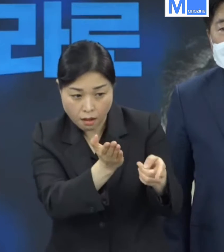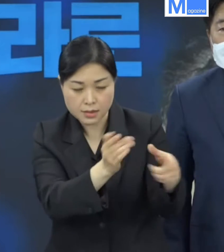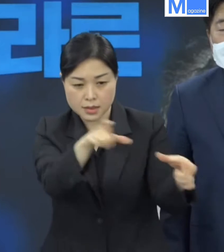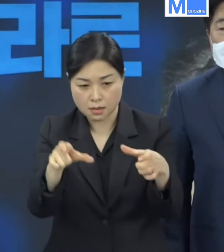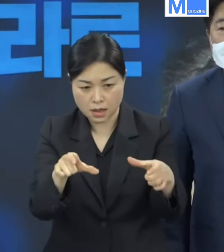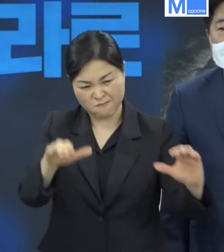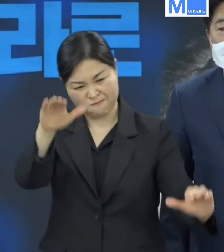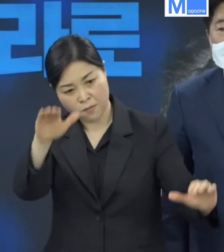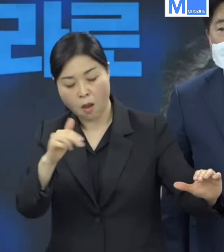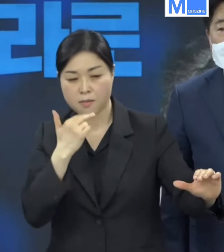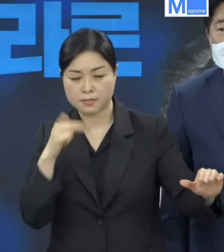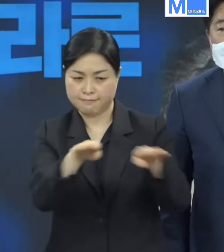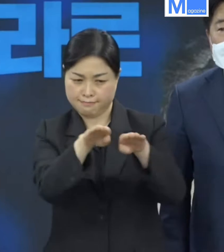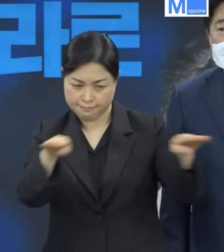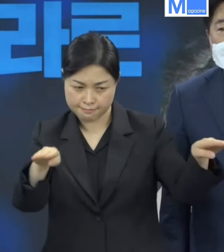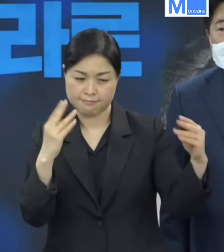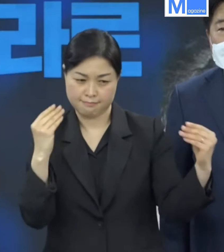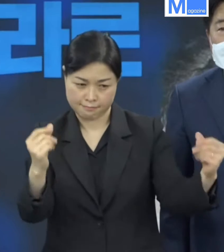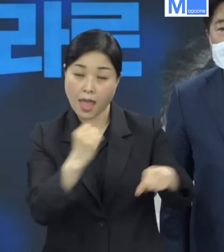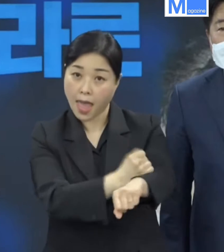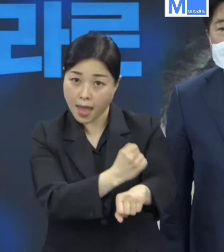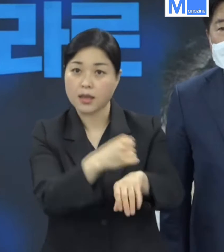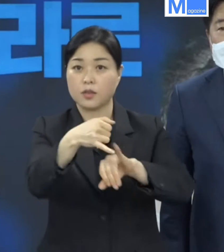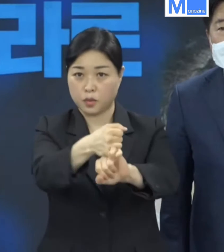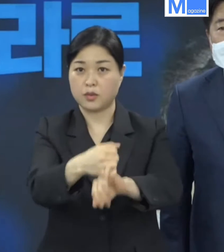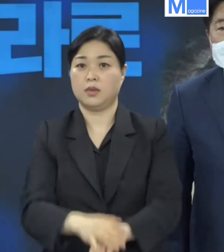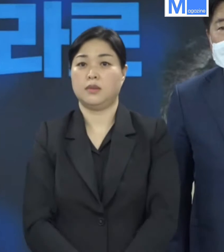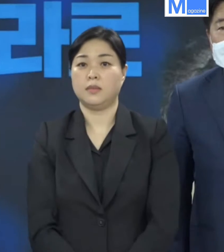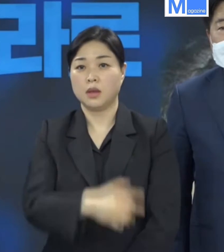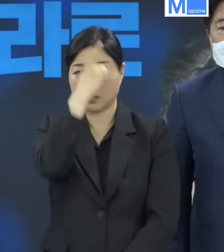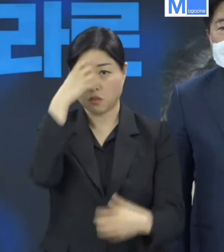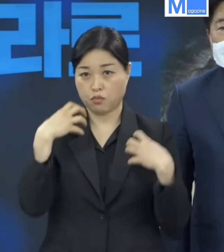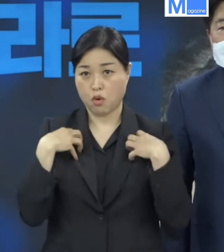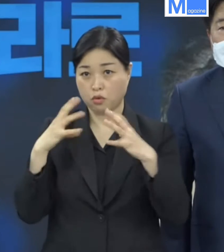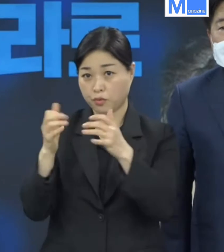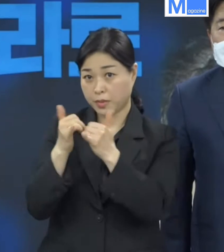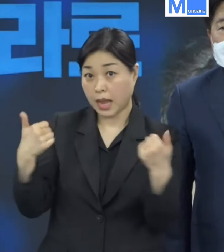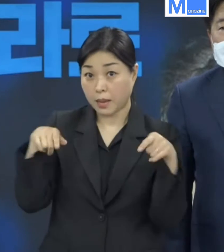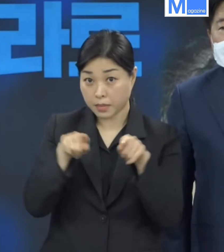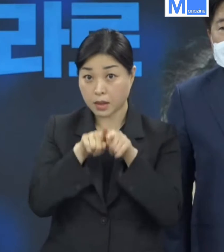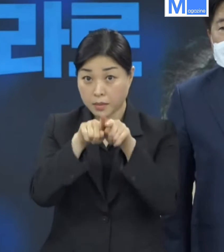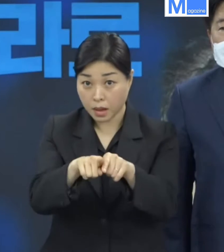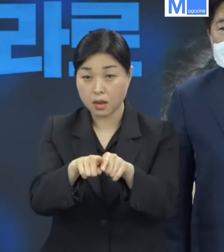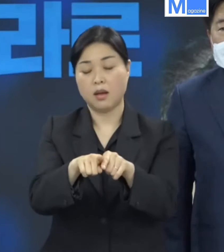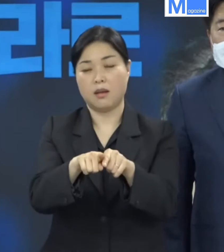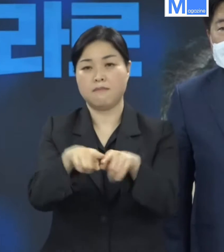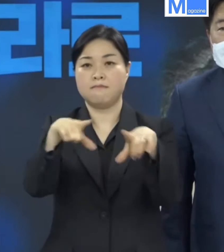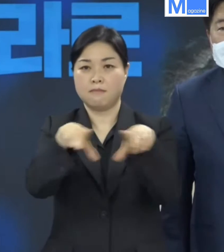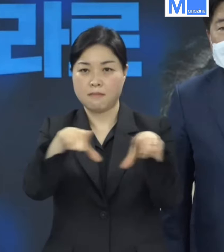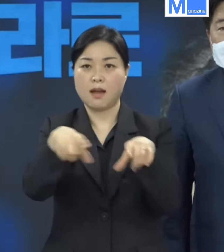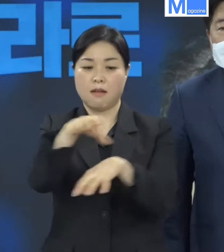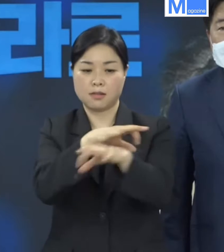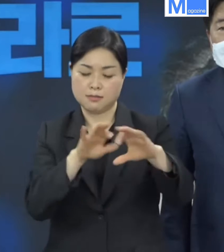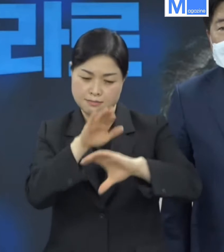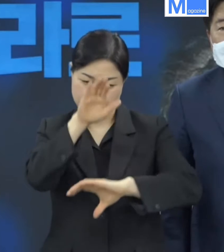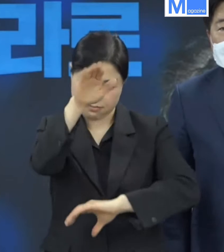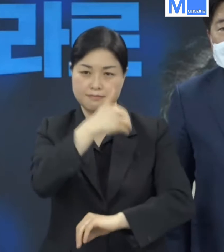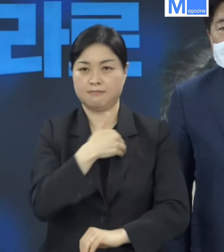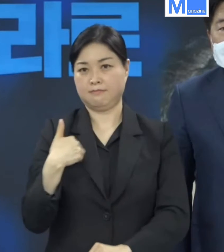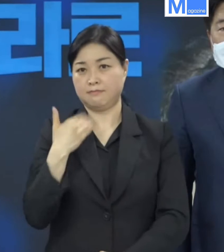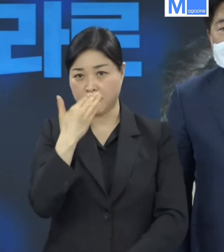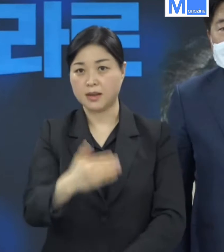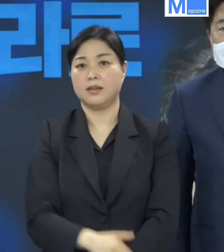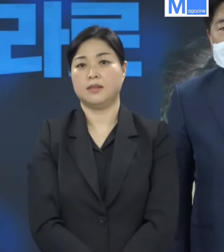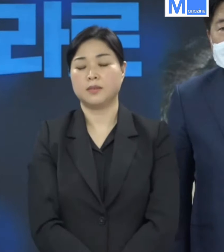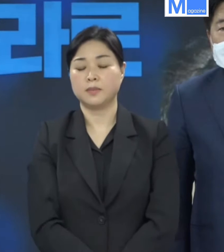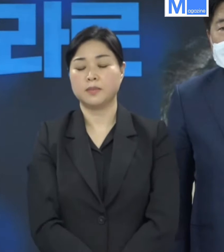간의 불균형을 완화할 것입니다. 정부와 국민이 함께하면 서민경제가 다시 살아날 수